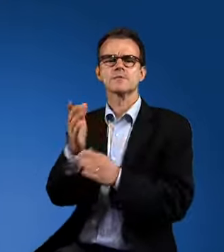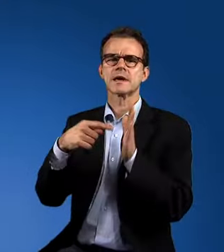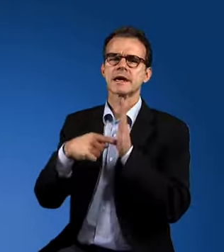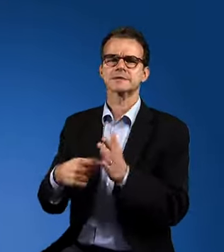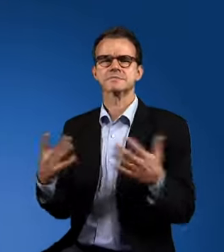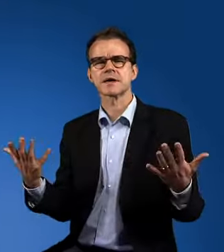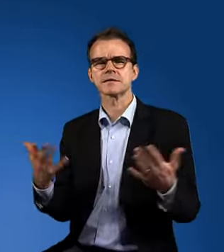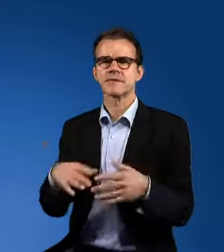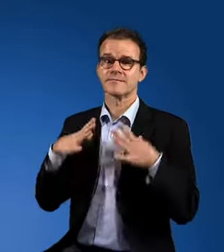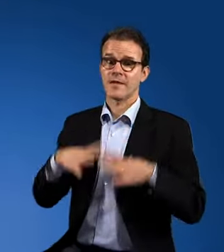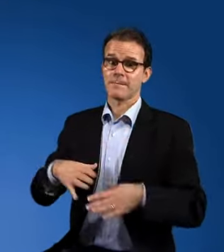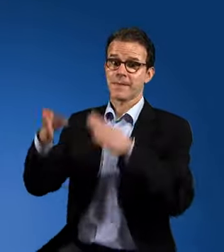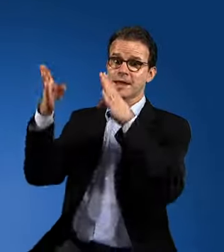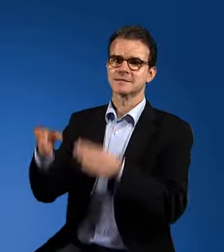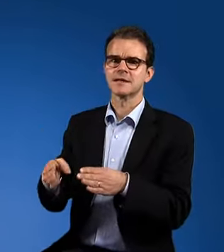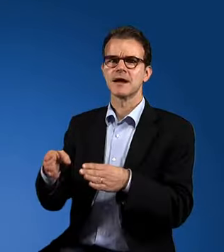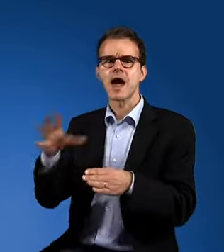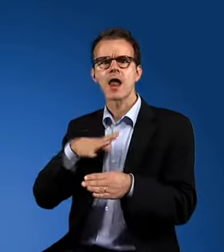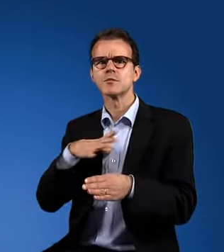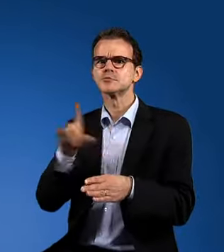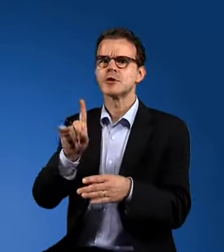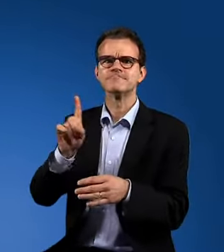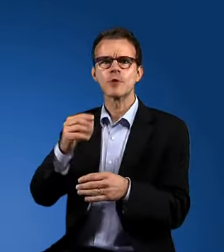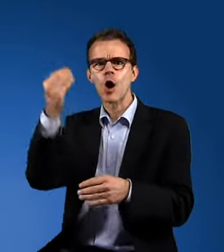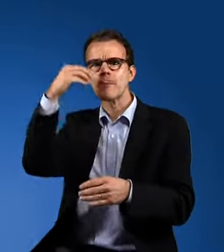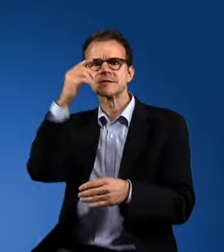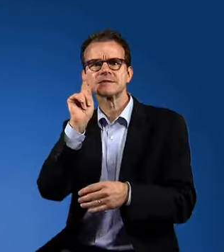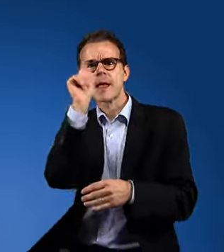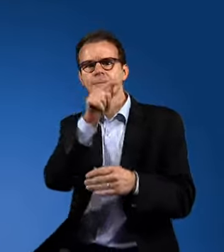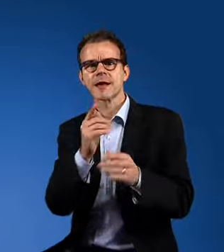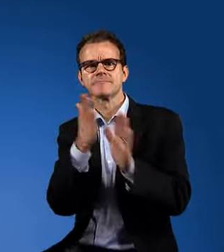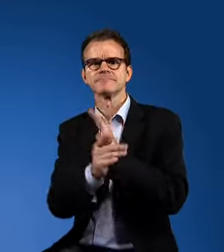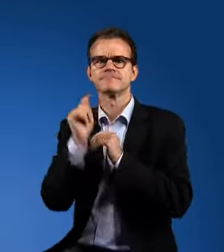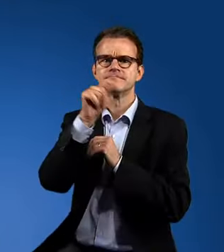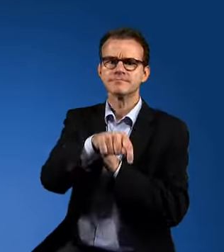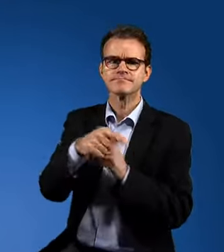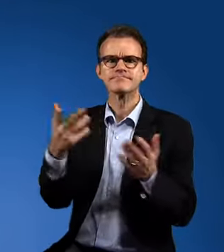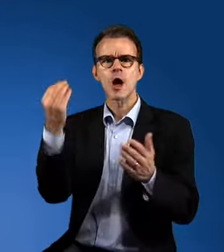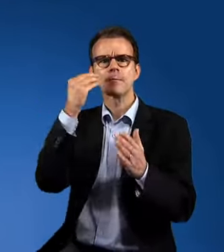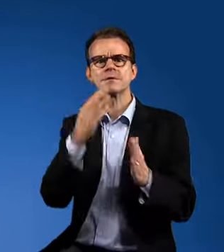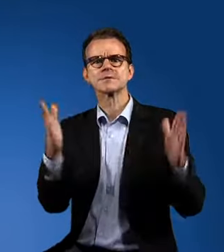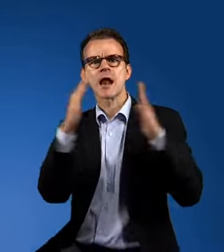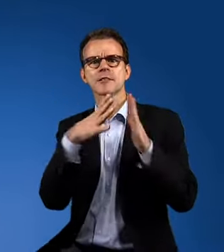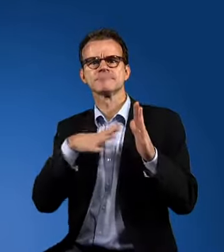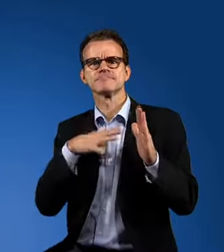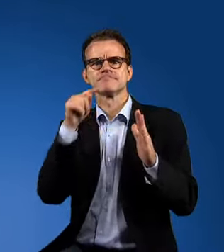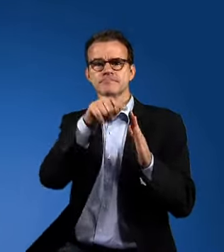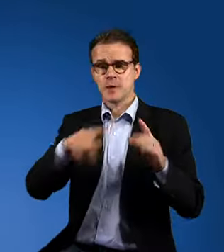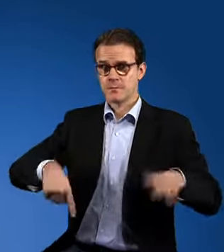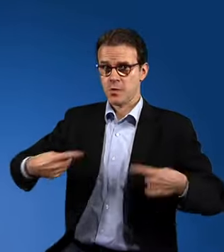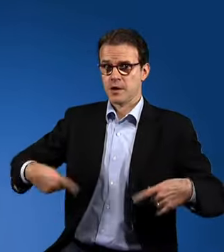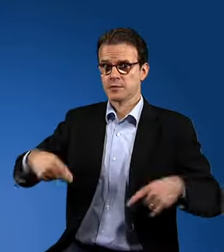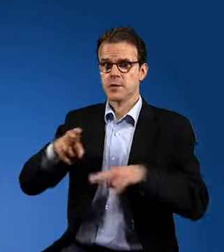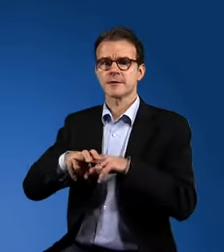kiertoteitse. Esimerkkinä nyt vammainen henkilö, joka haluaa mennä opiskelemaan johonkin